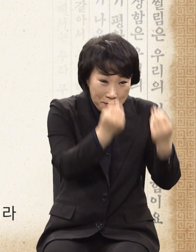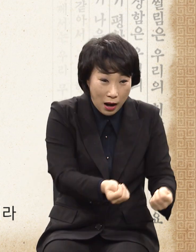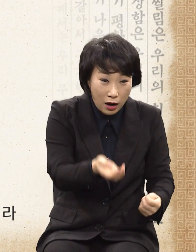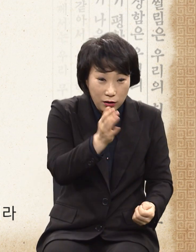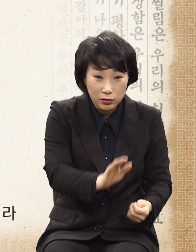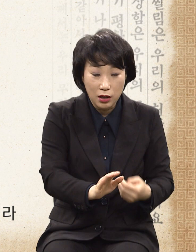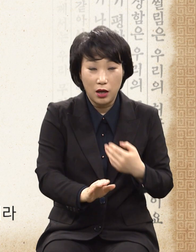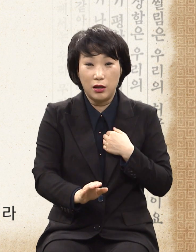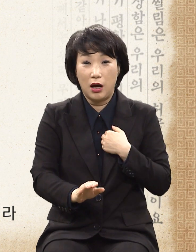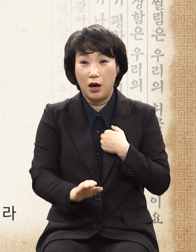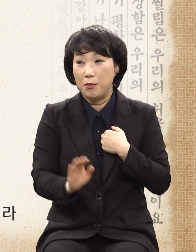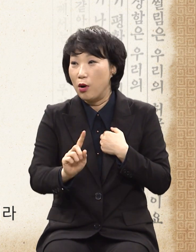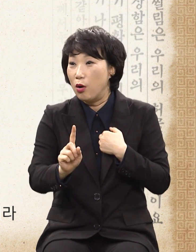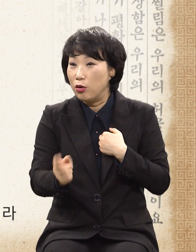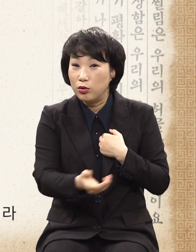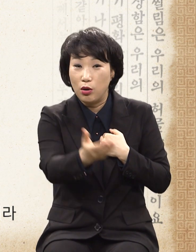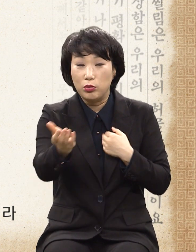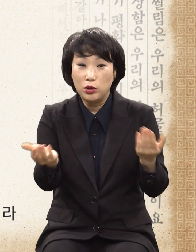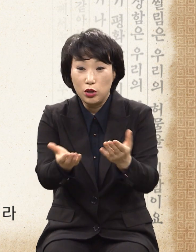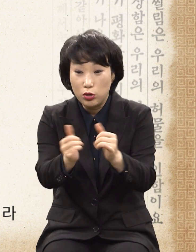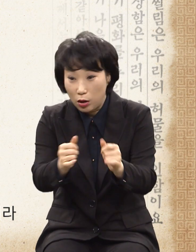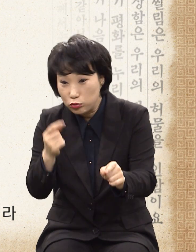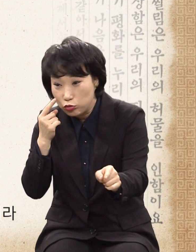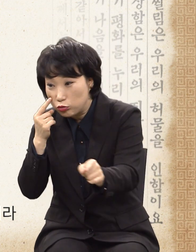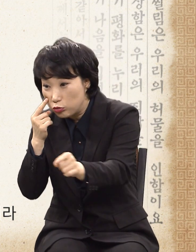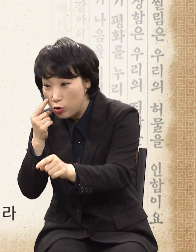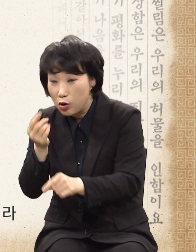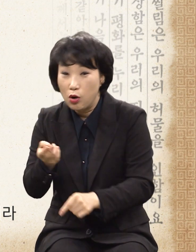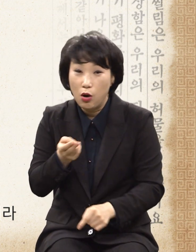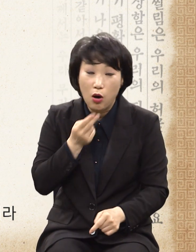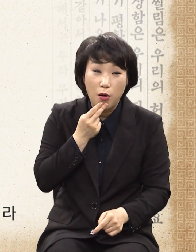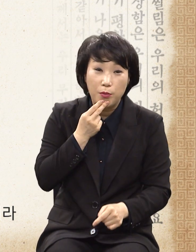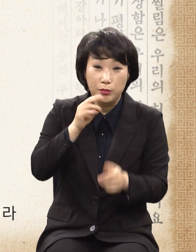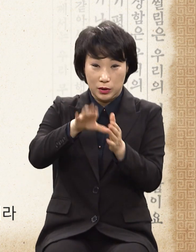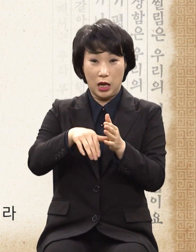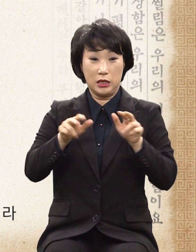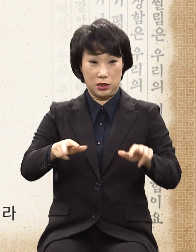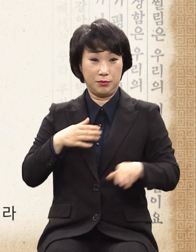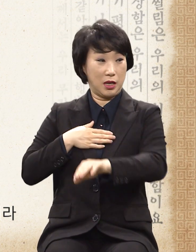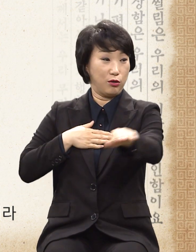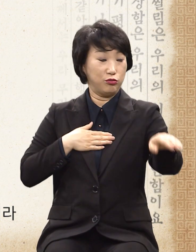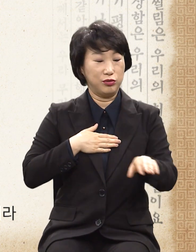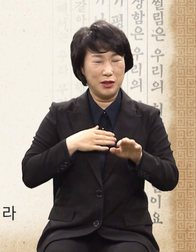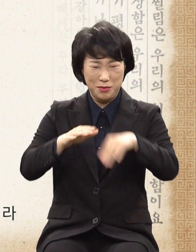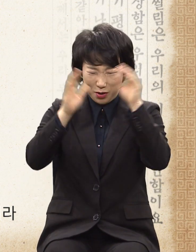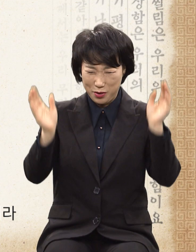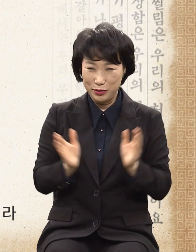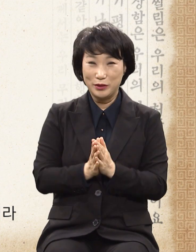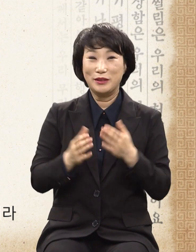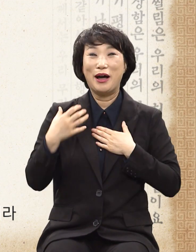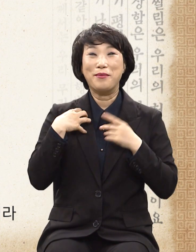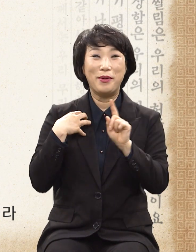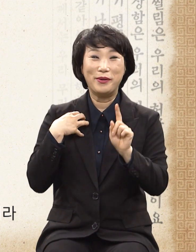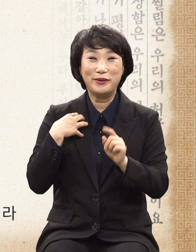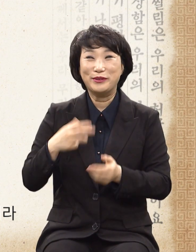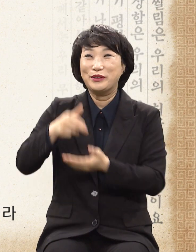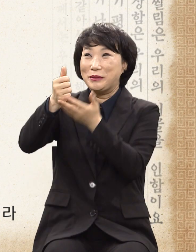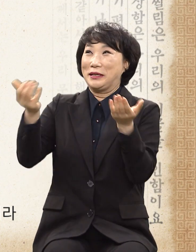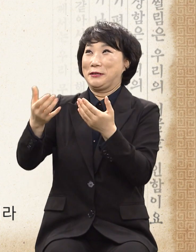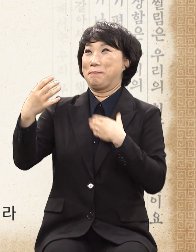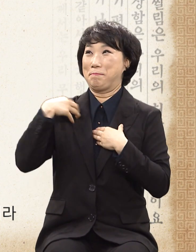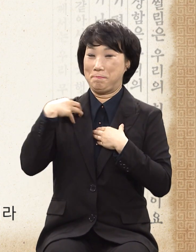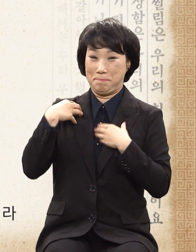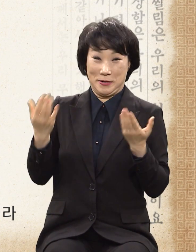많은데 일꾼이 없다라고는 이 시대에 여러분이 다 주님의